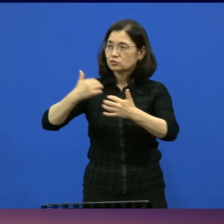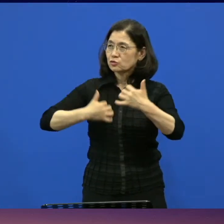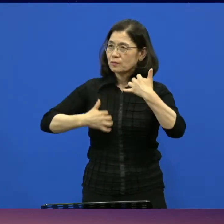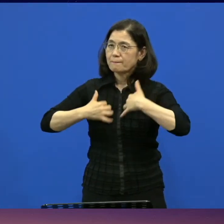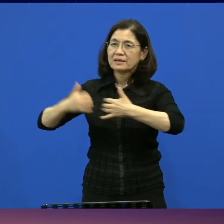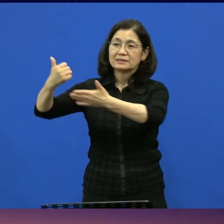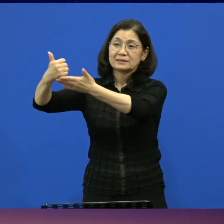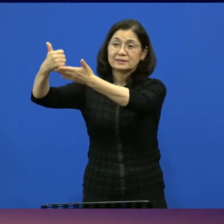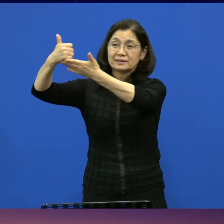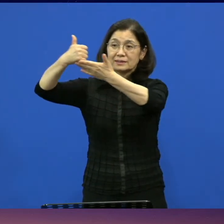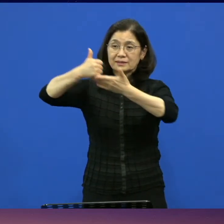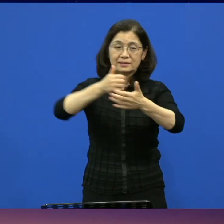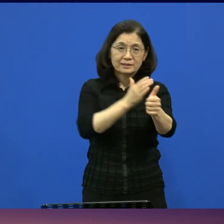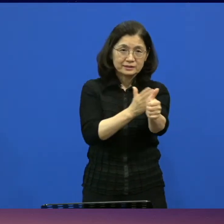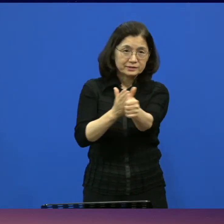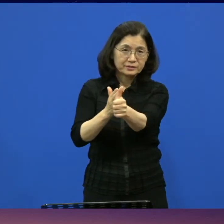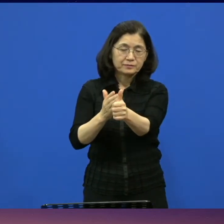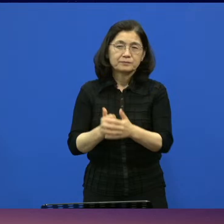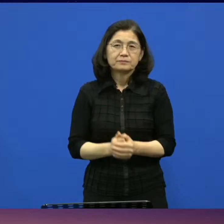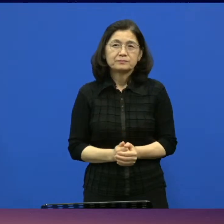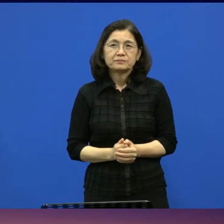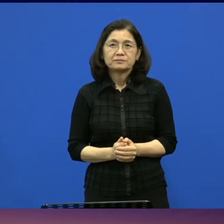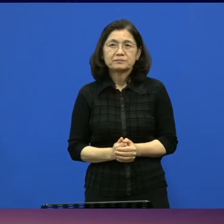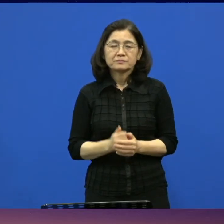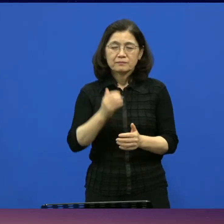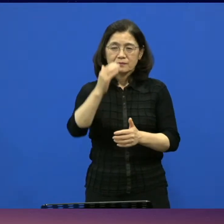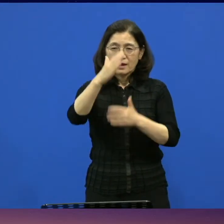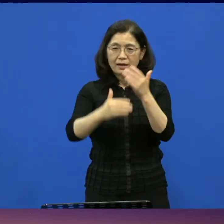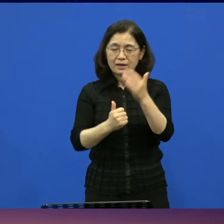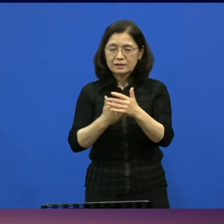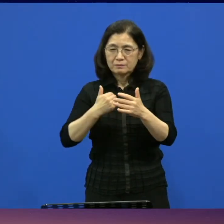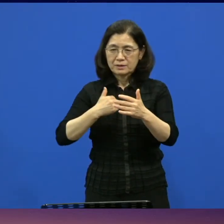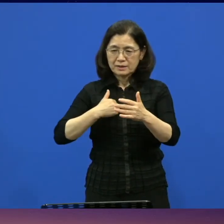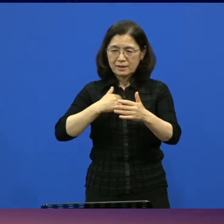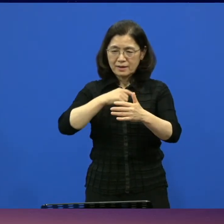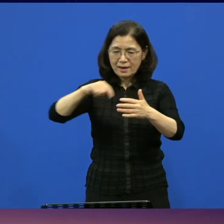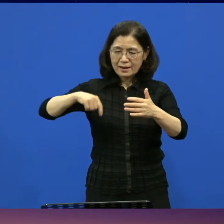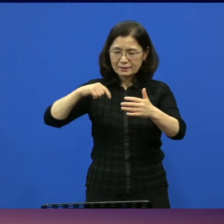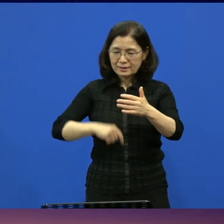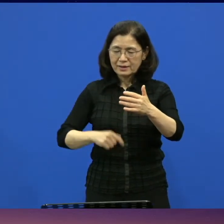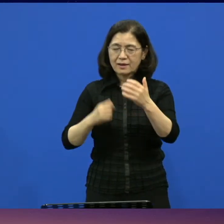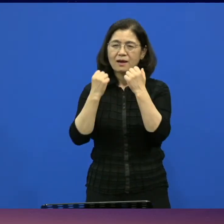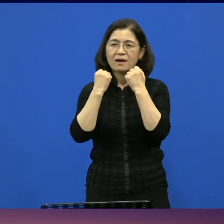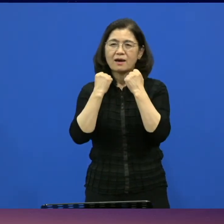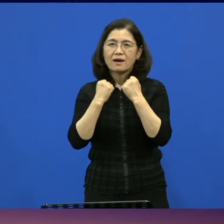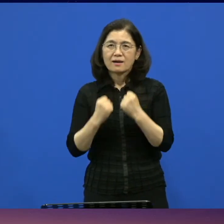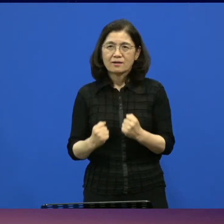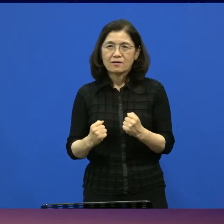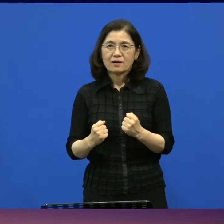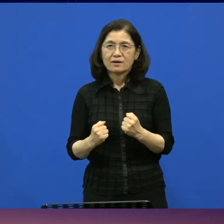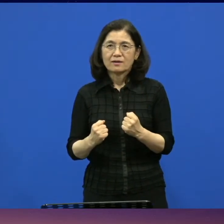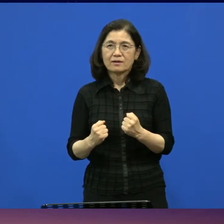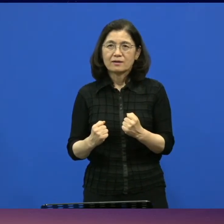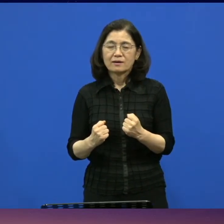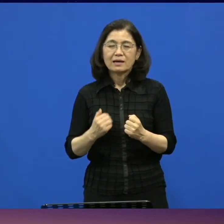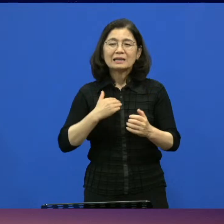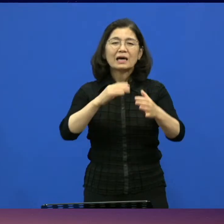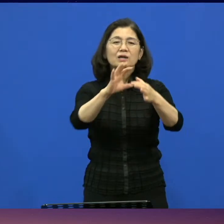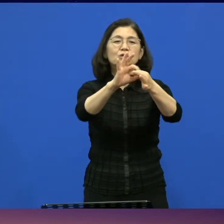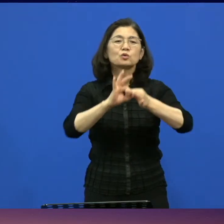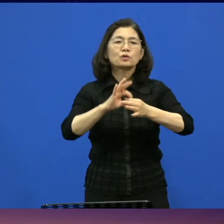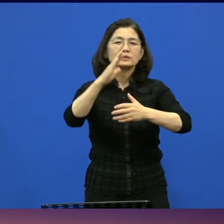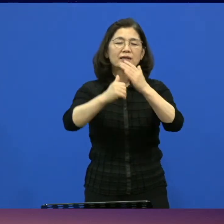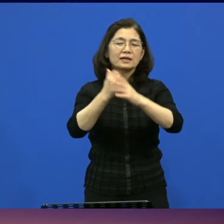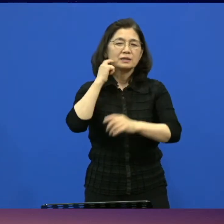맞이하세요. 하나님이 우리 가운데 거하신다고 말씀합니다. 하나님 우리를 통해서 당신의 영광을 드러내기를 원하세요.